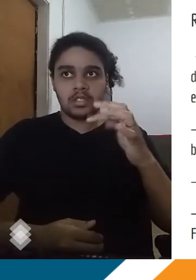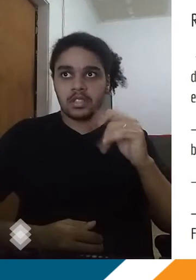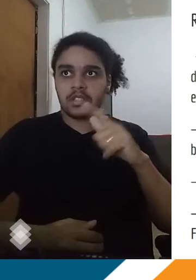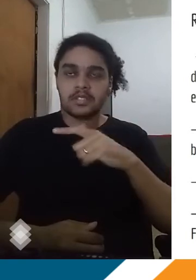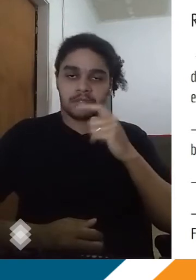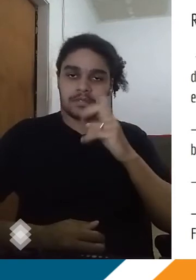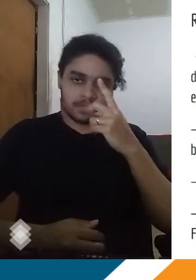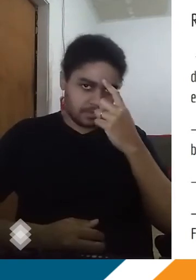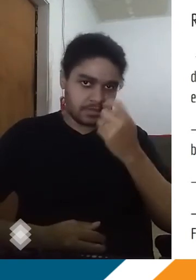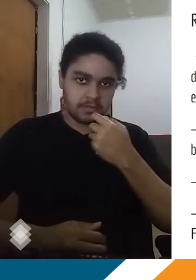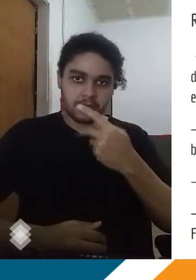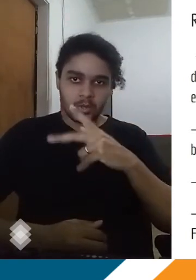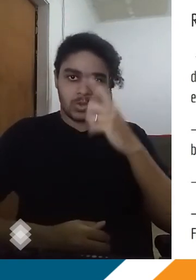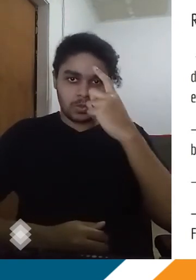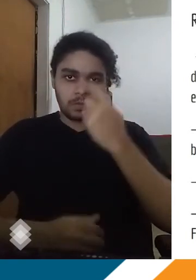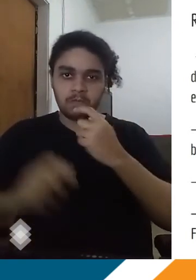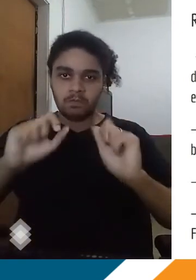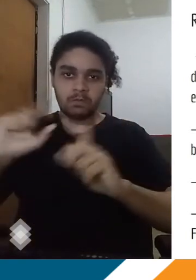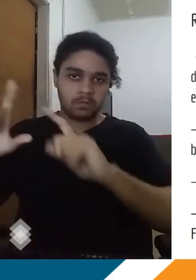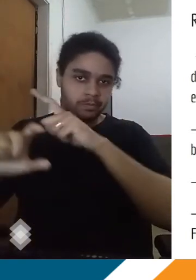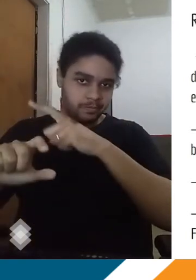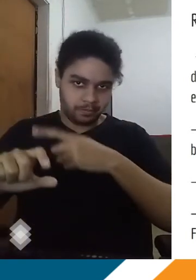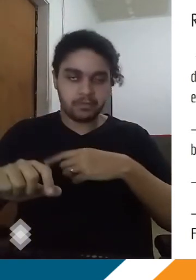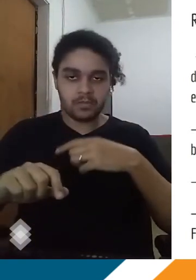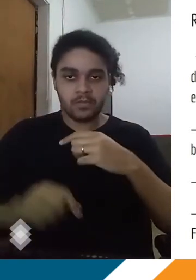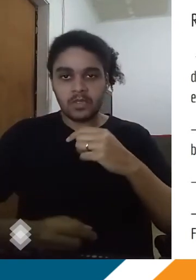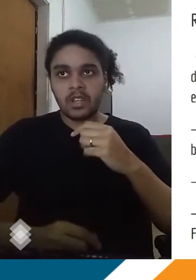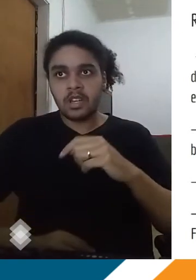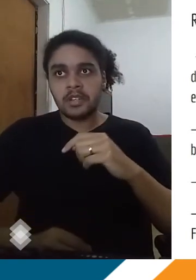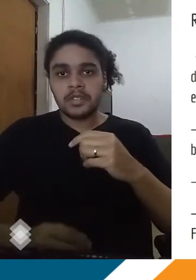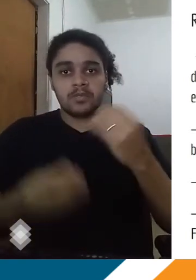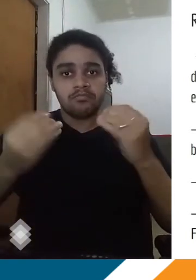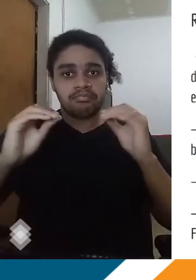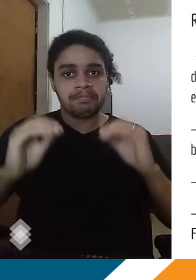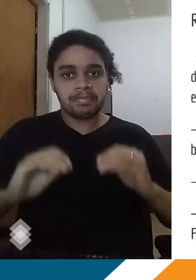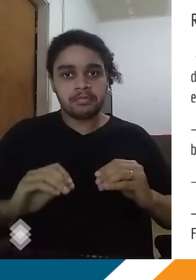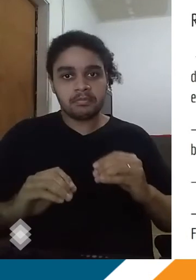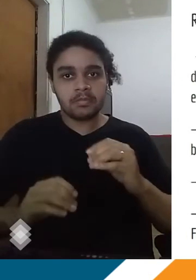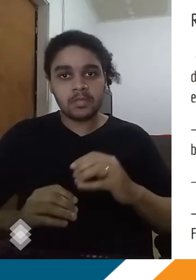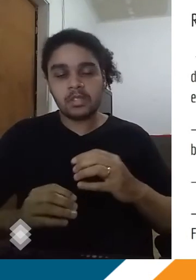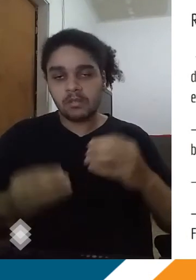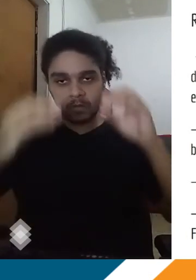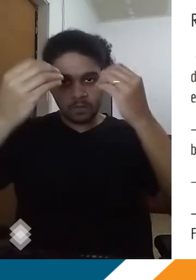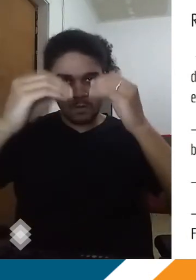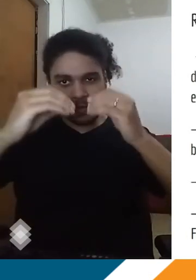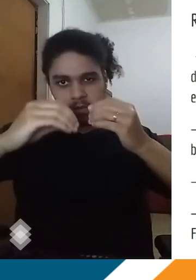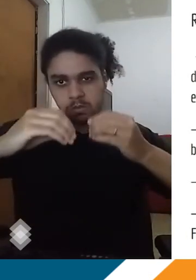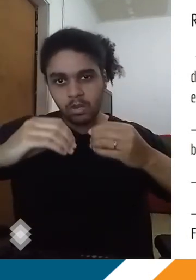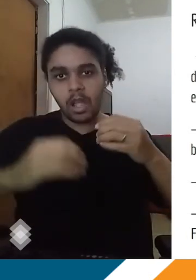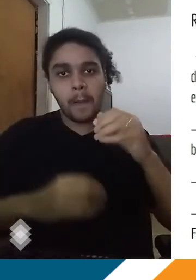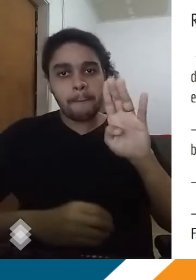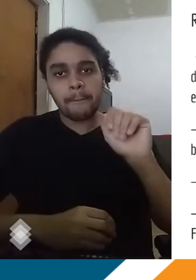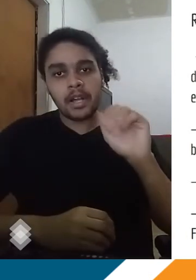perceber aí na imagem que está na sua tela, né, com o escudo das Guianas e o escudo sul-amazônico, que estão sendo erodidos e formando,